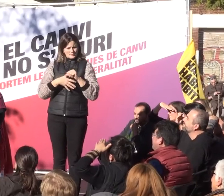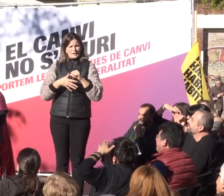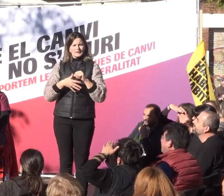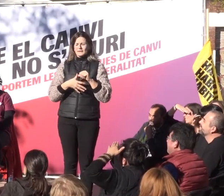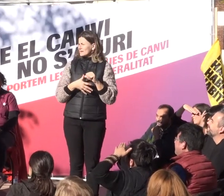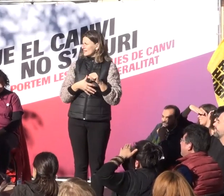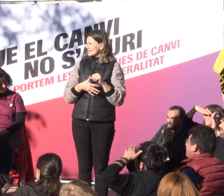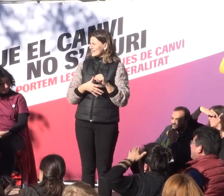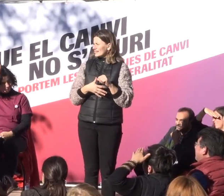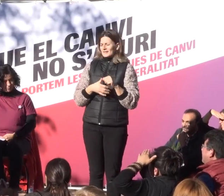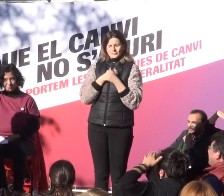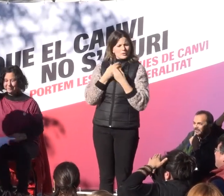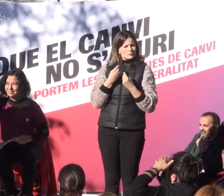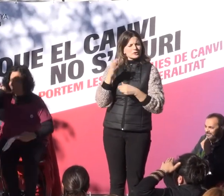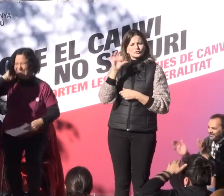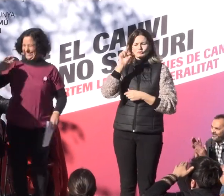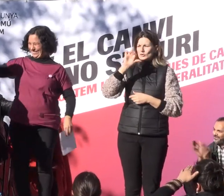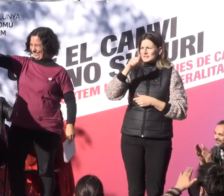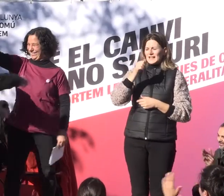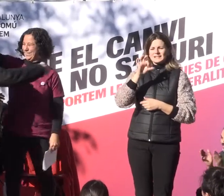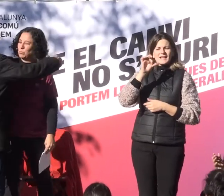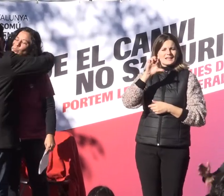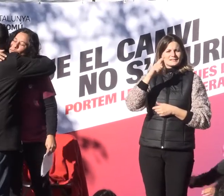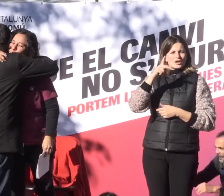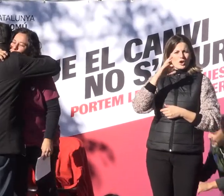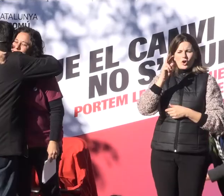y al que estime muchísima susana segovia